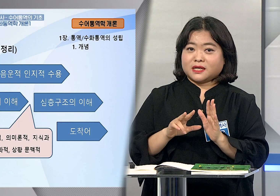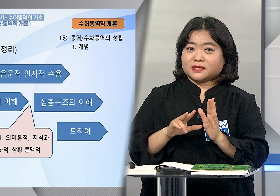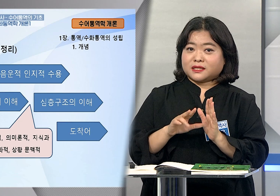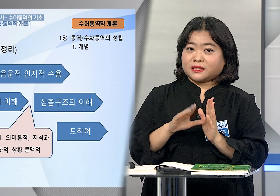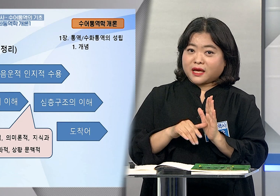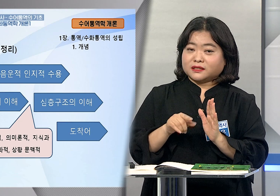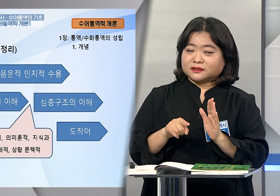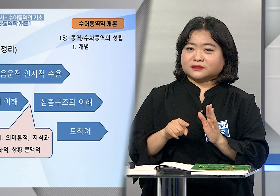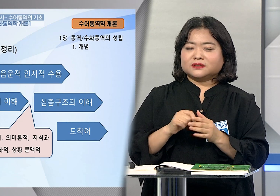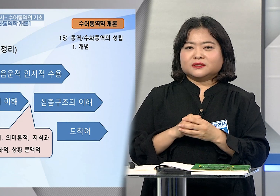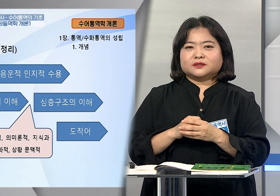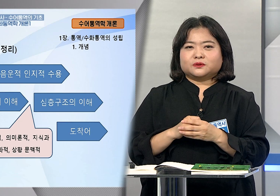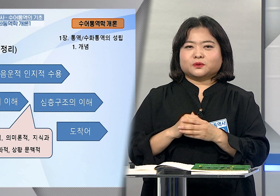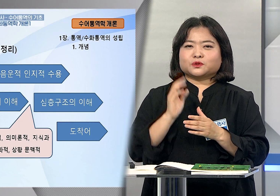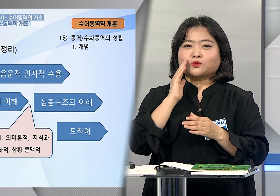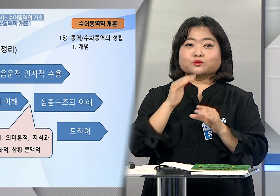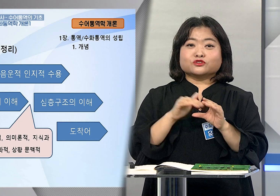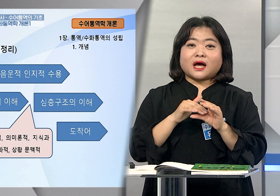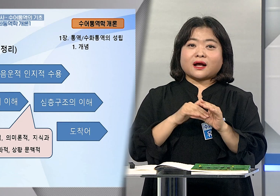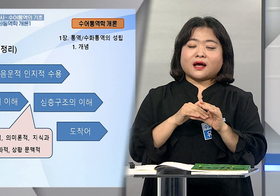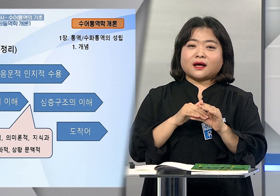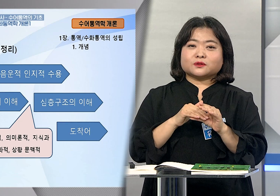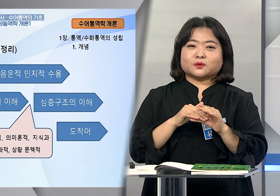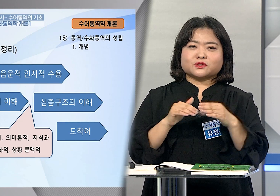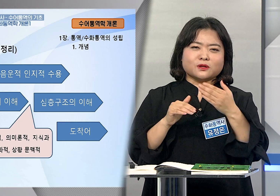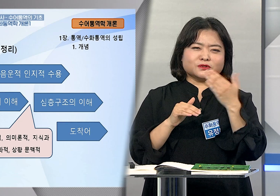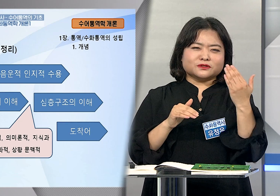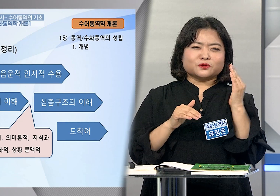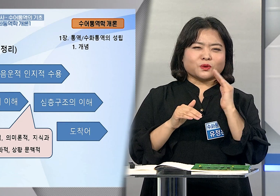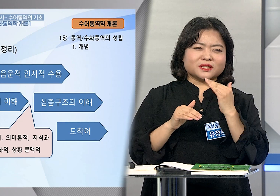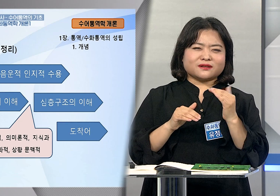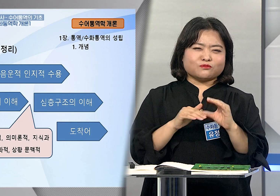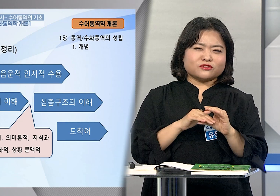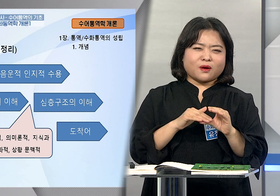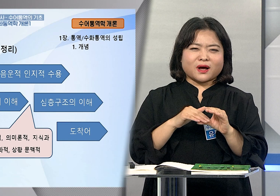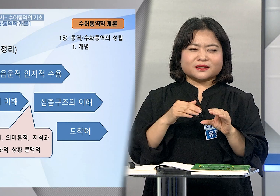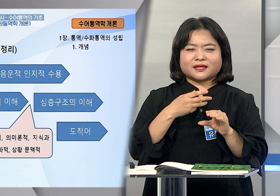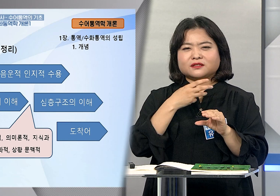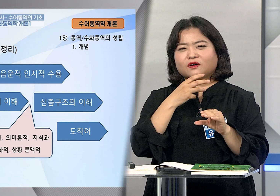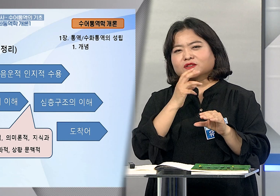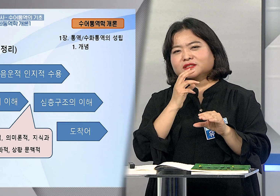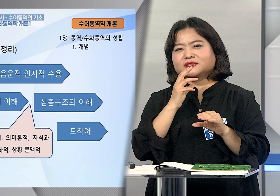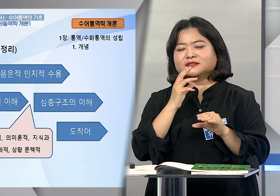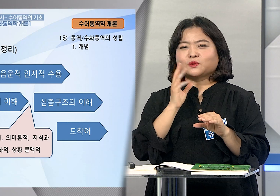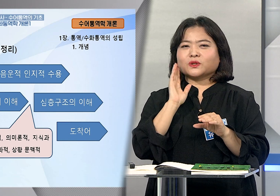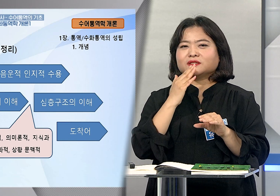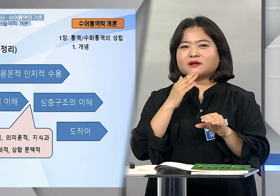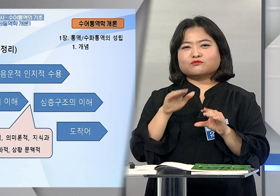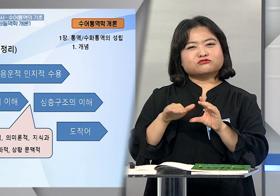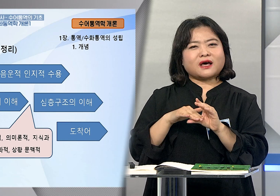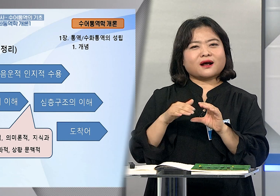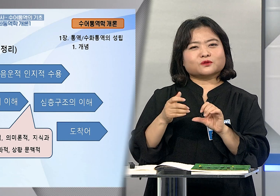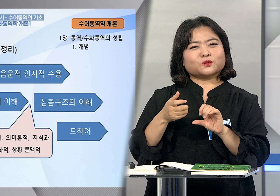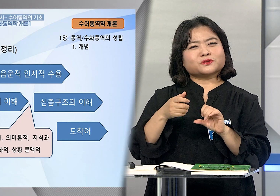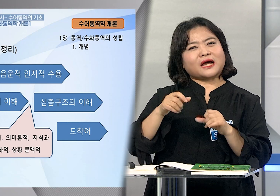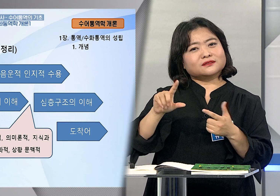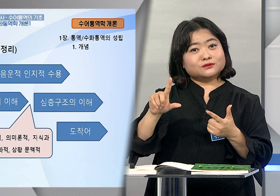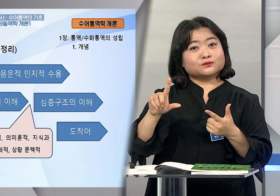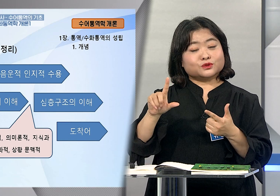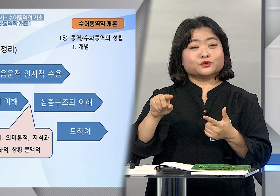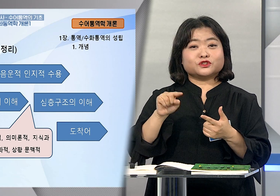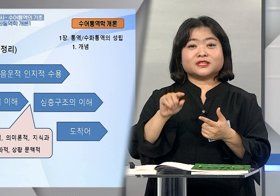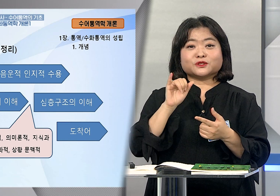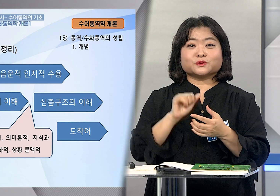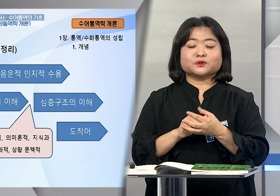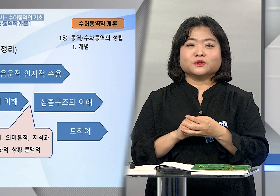지금의 세대에는 또 좀 농문화가 또 젊은 농인들의 문화와 이게 어르신 농인들의 문화가 또